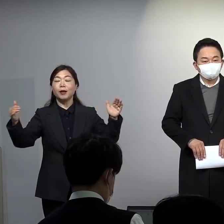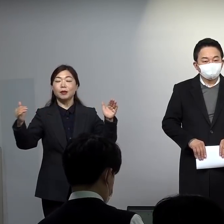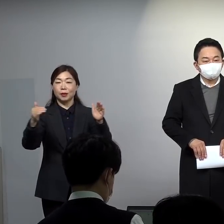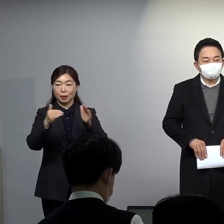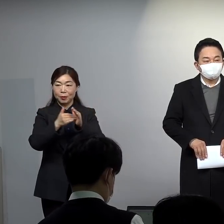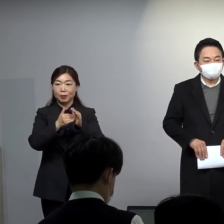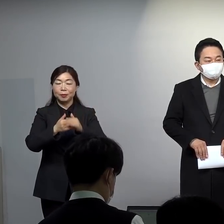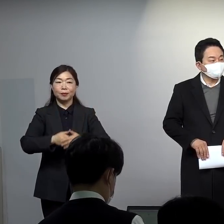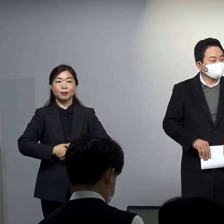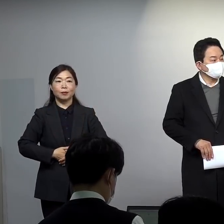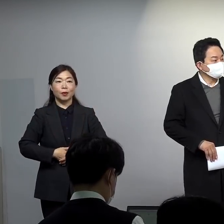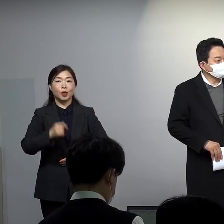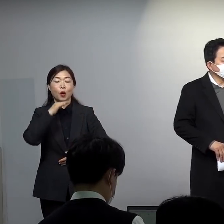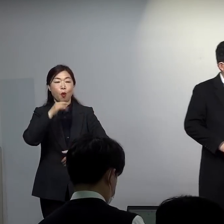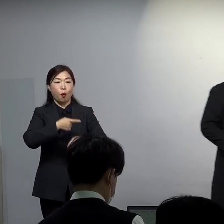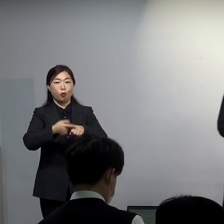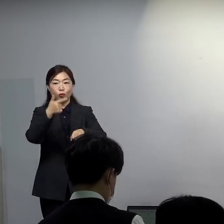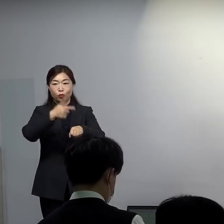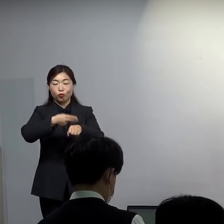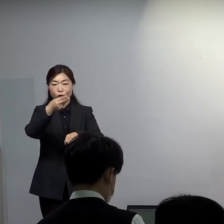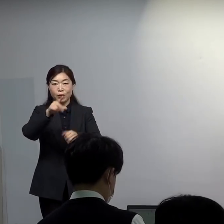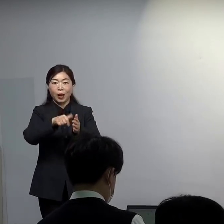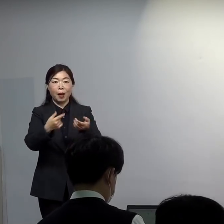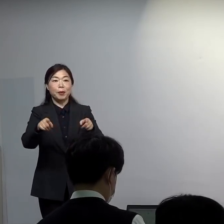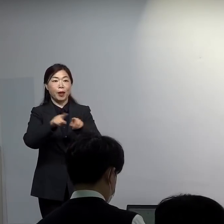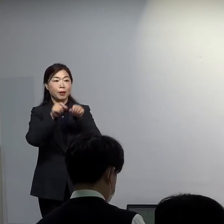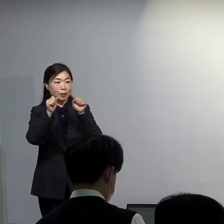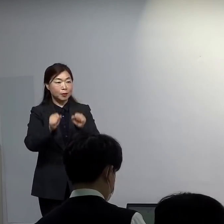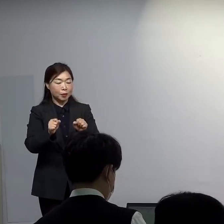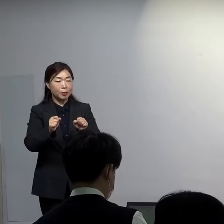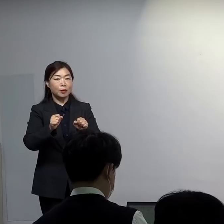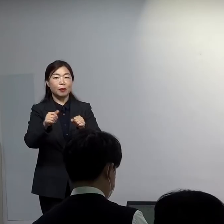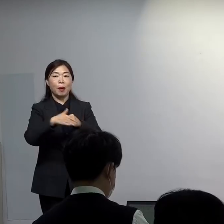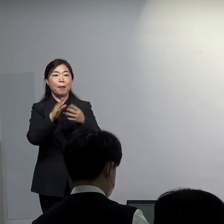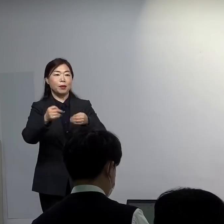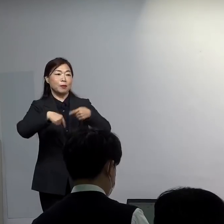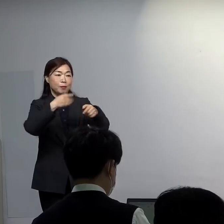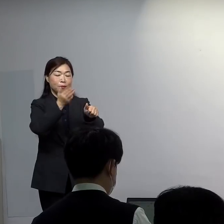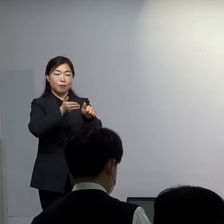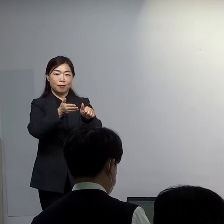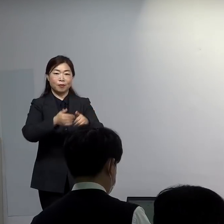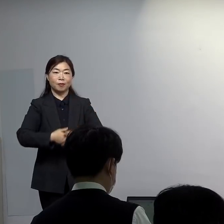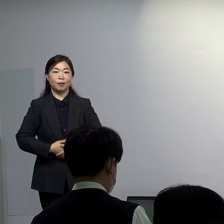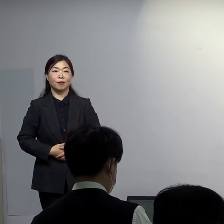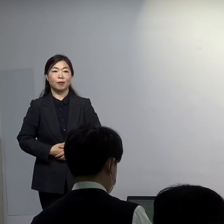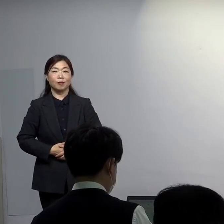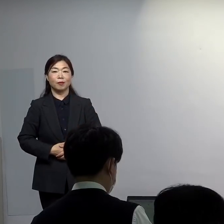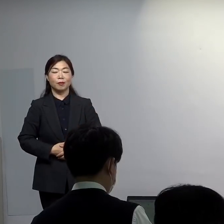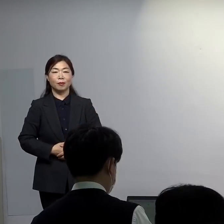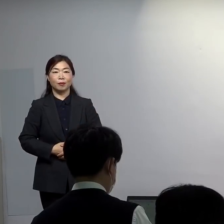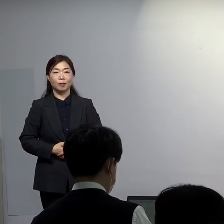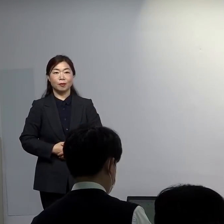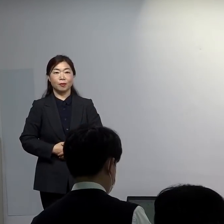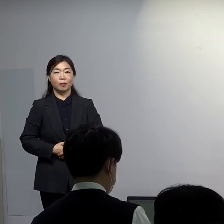마무리 짓겠습니다. 일단 오후 2시에 같이 통장이 나갈 예정이니까 많은 기회를 드립니다.